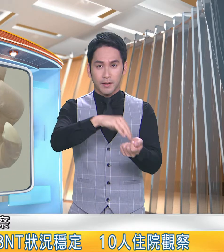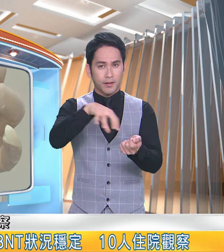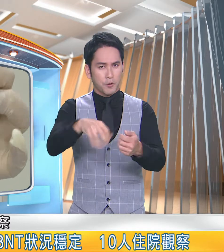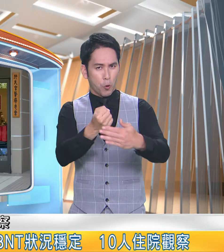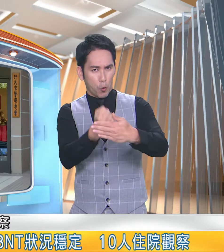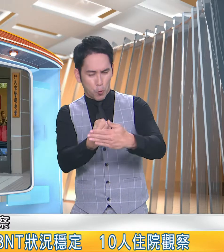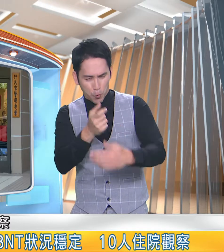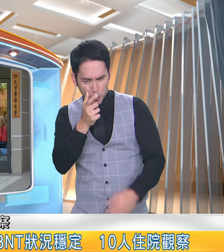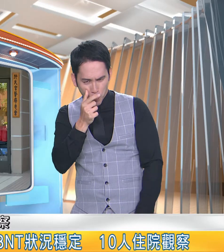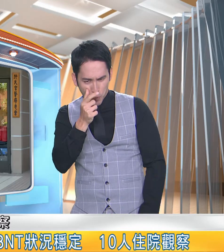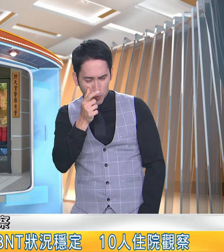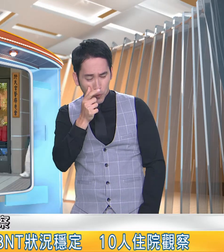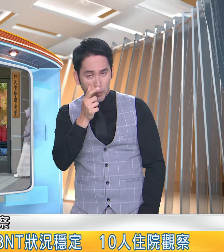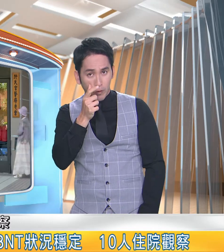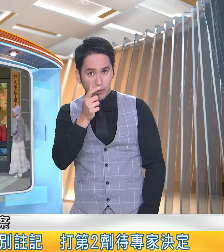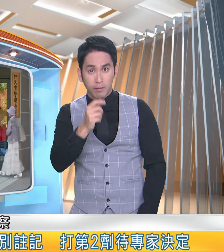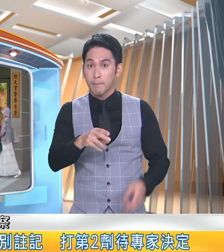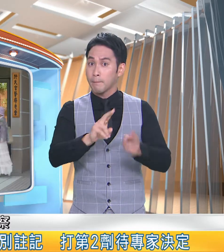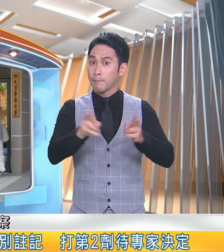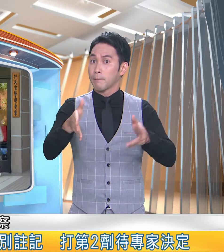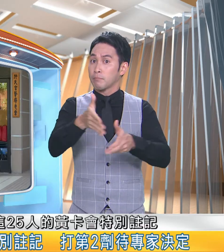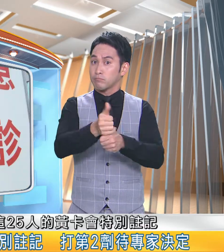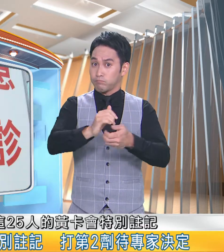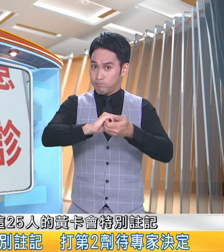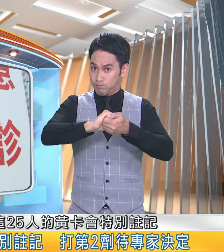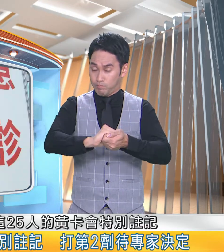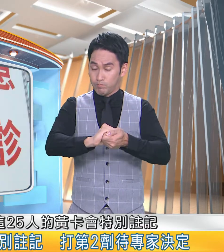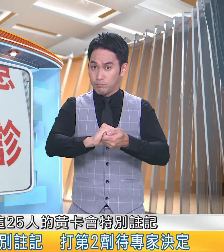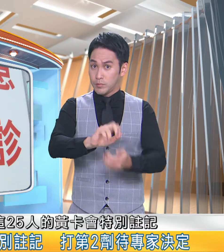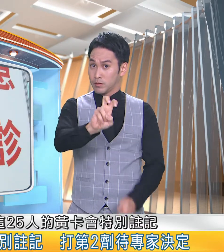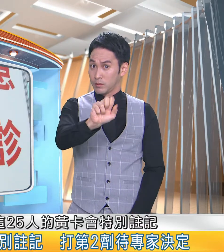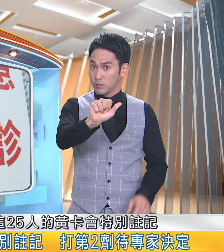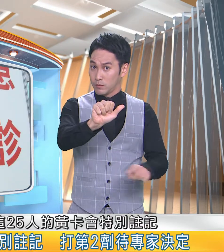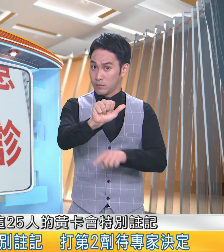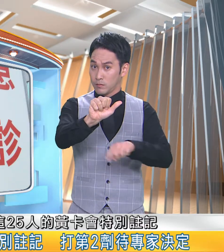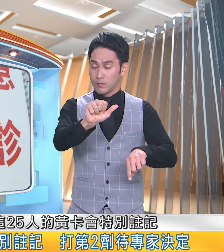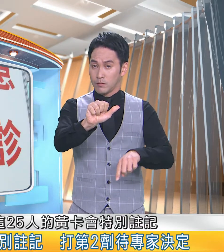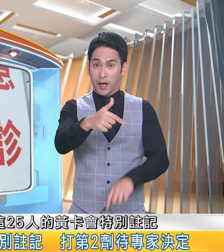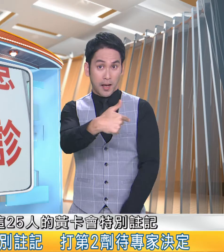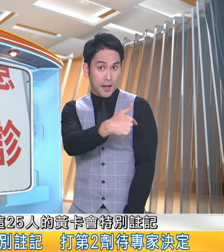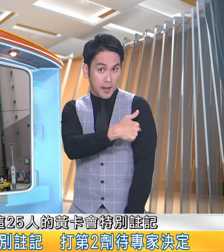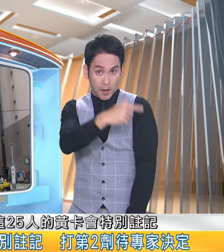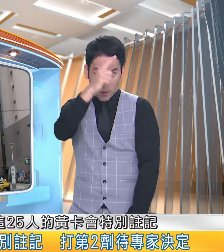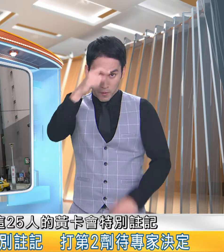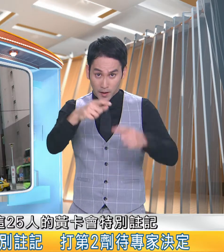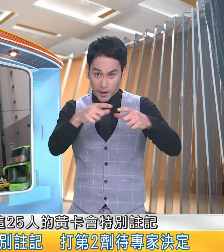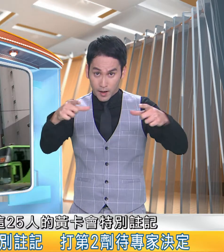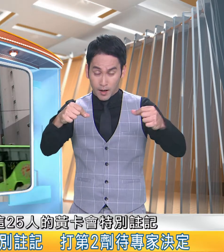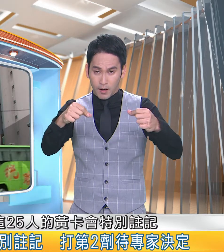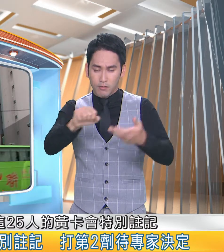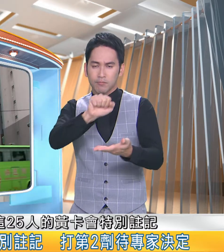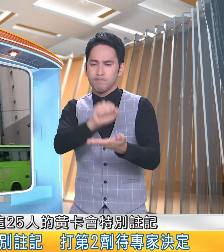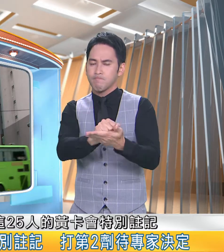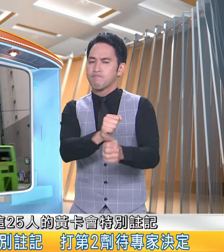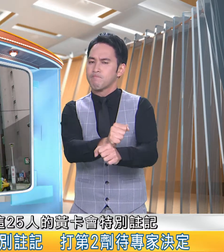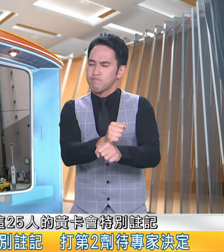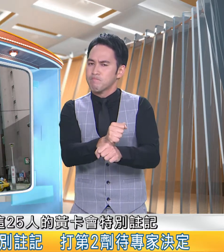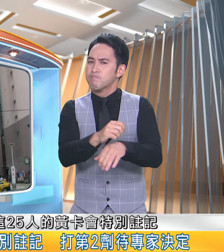察。指挥中心定调，这25人的黄卡会特别注记，由专